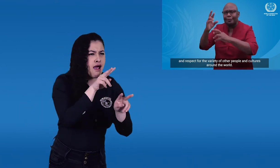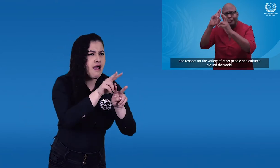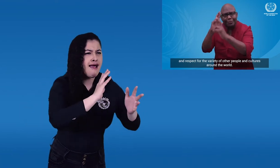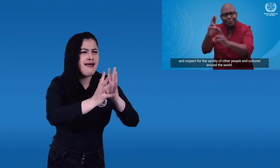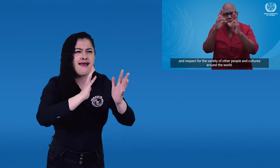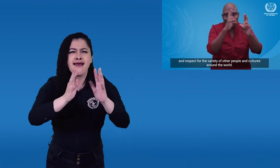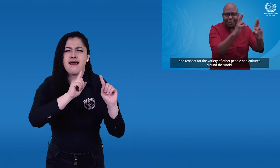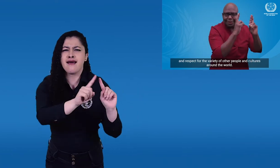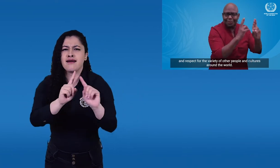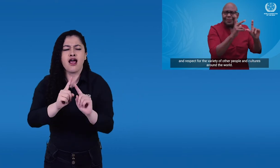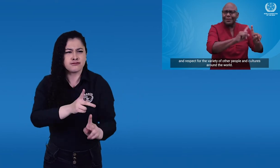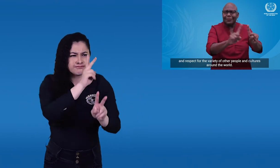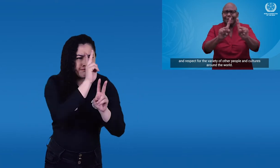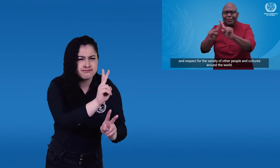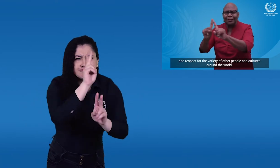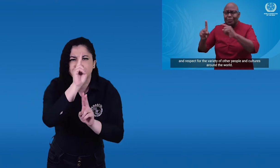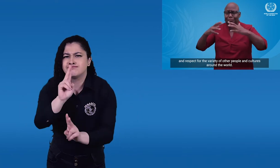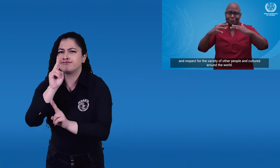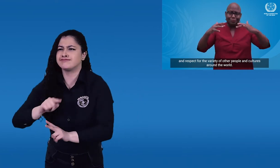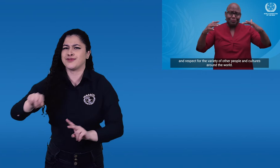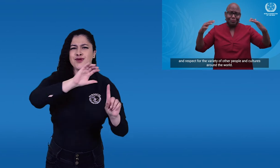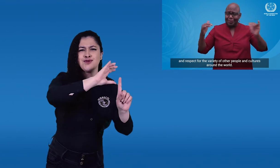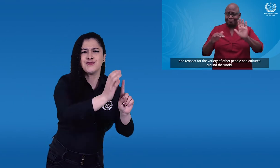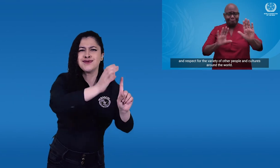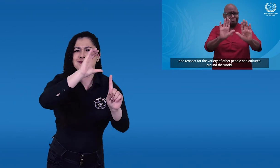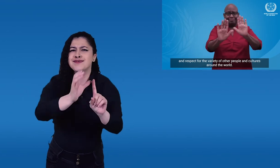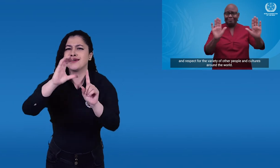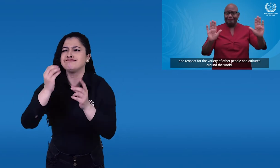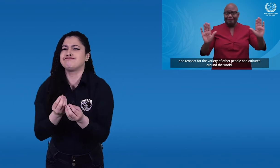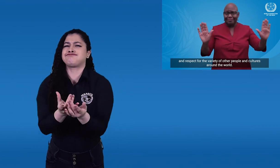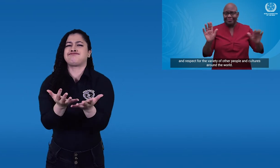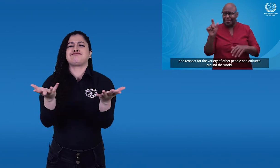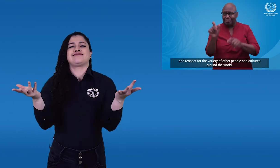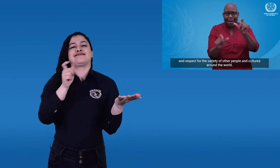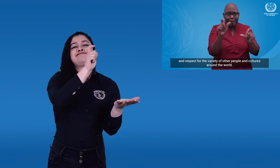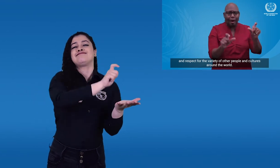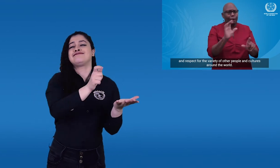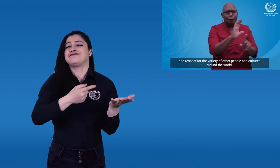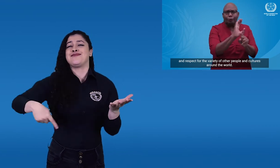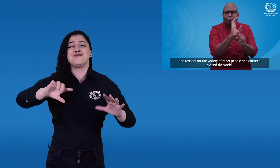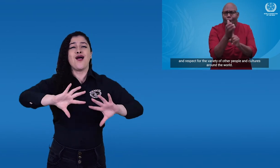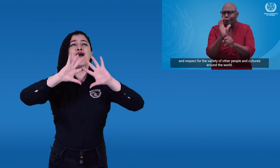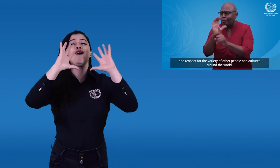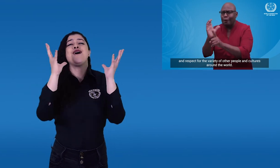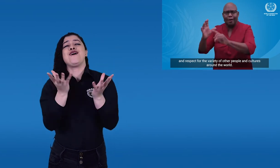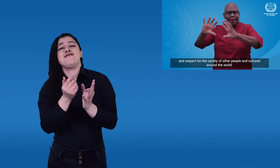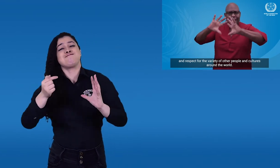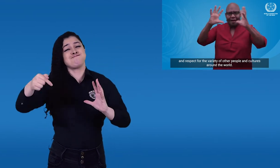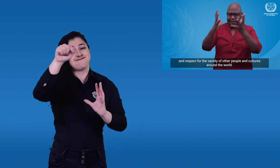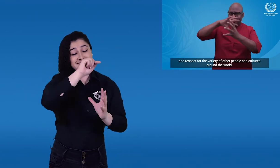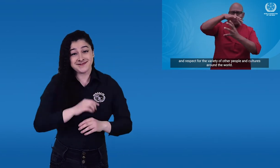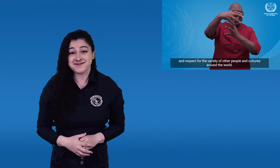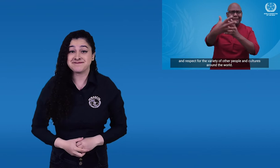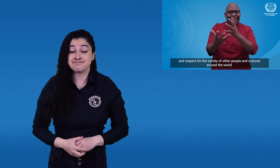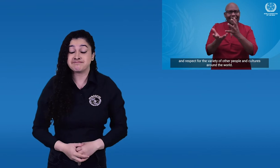variedad de otras personas y culturas en todo el mundo.